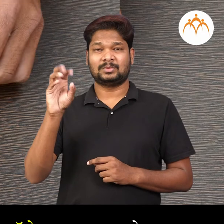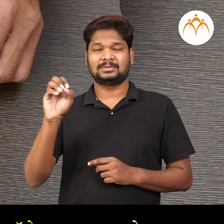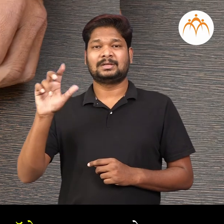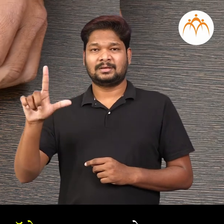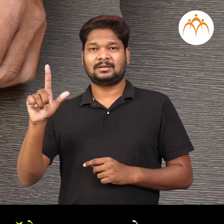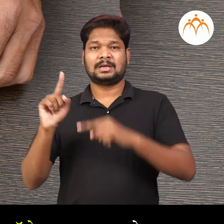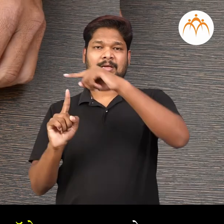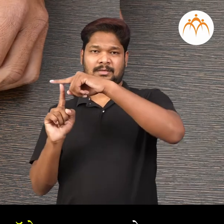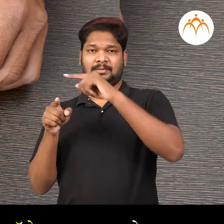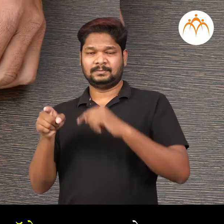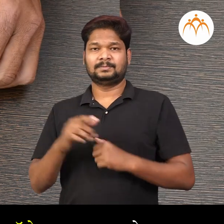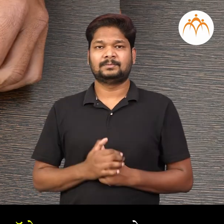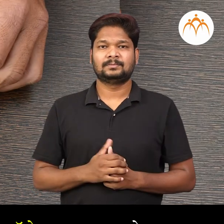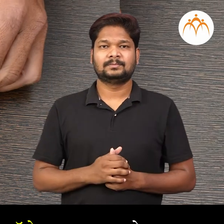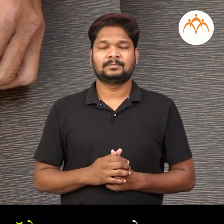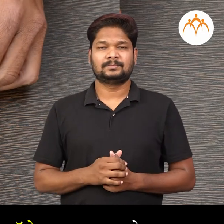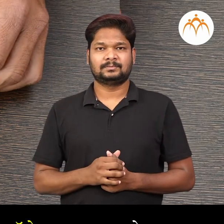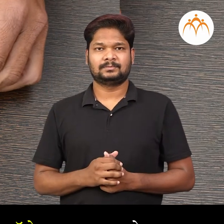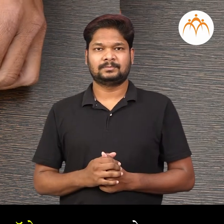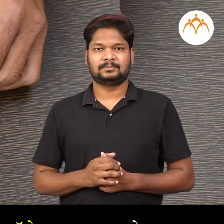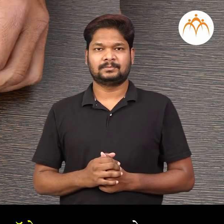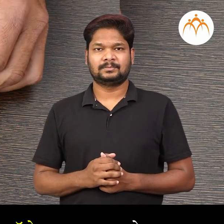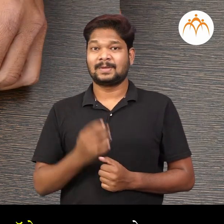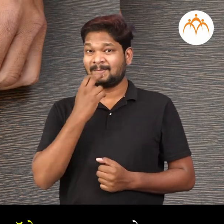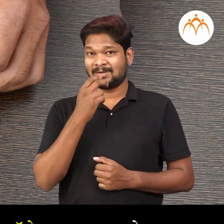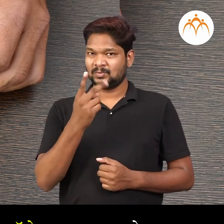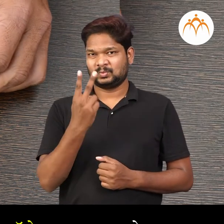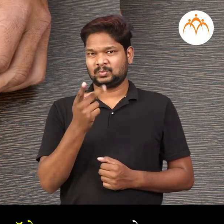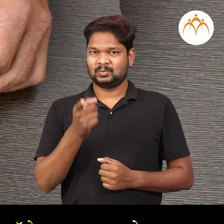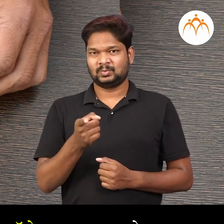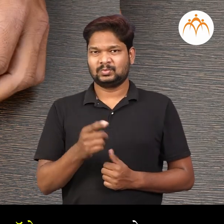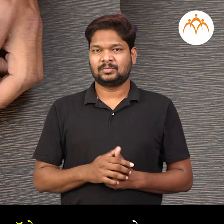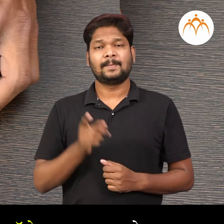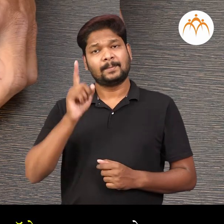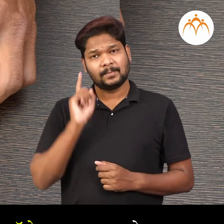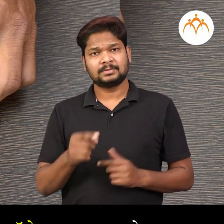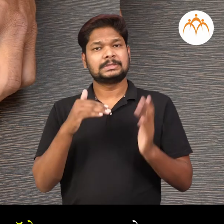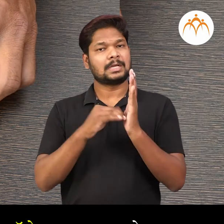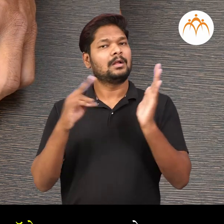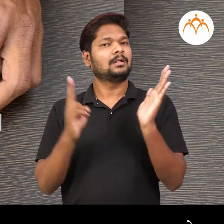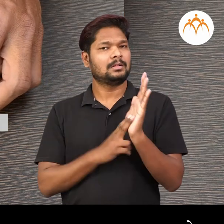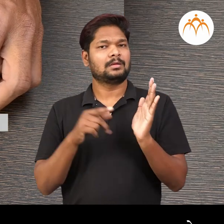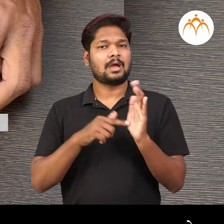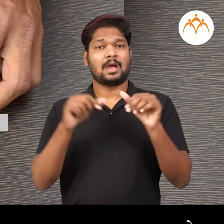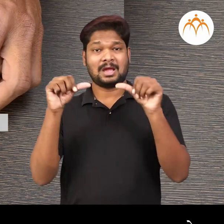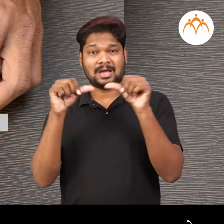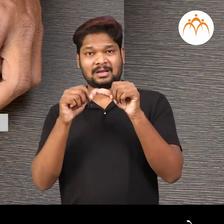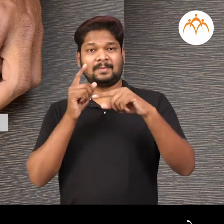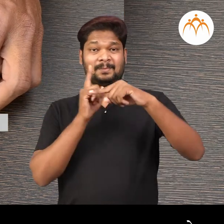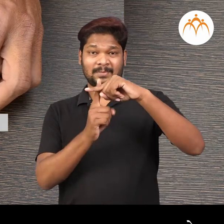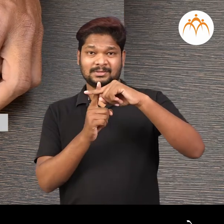हुई ए बैट्री मध्य झालावाड़ व पर लगा तो हां